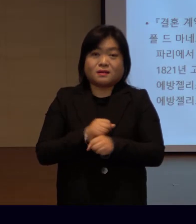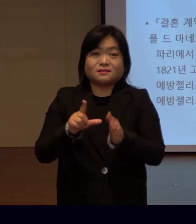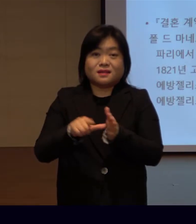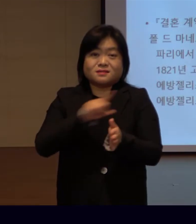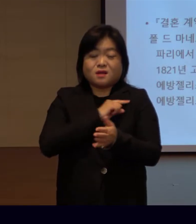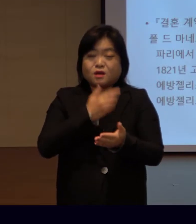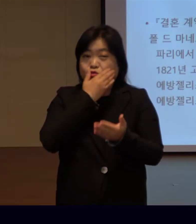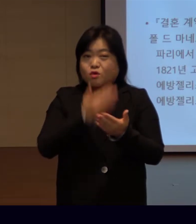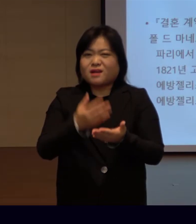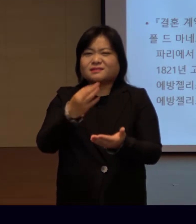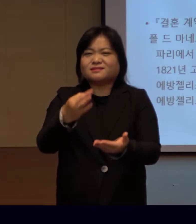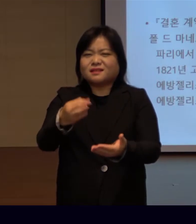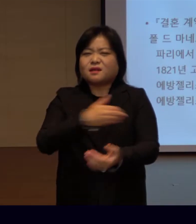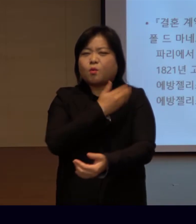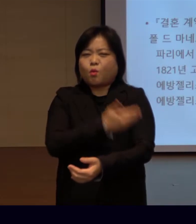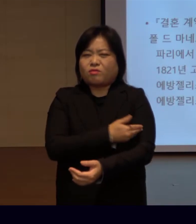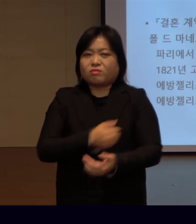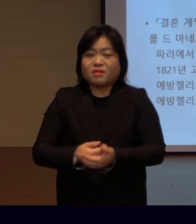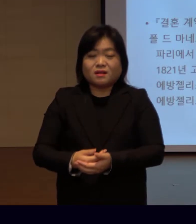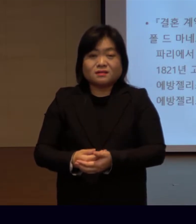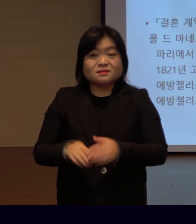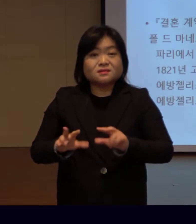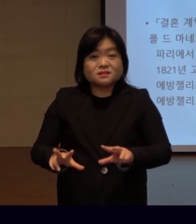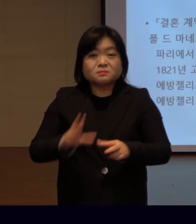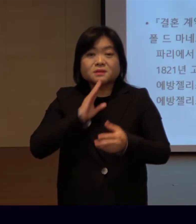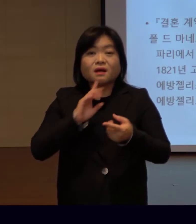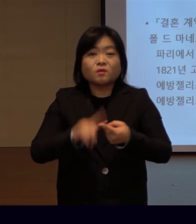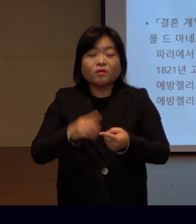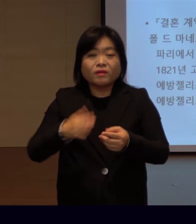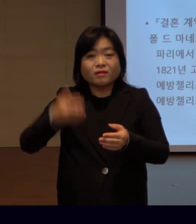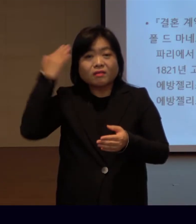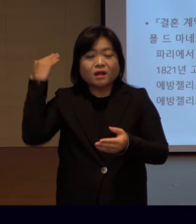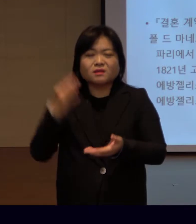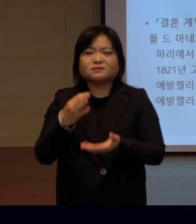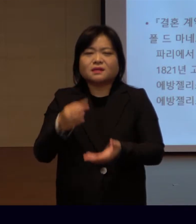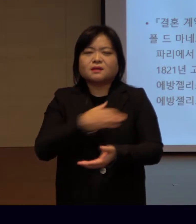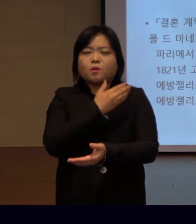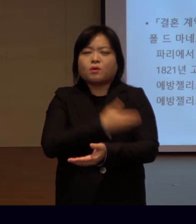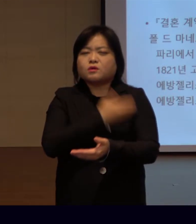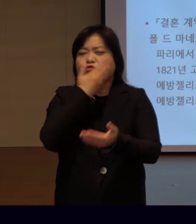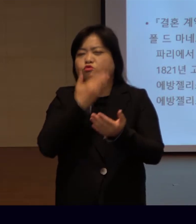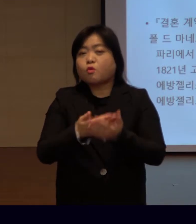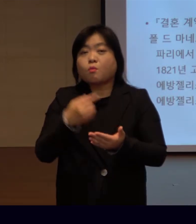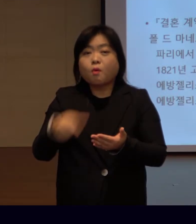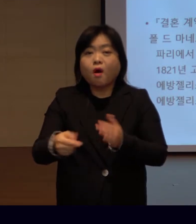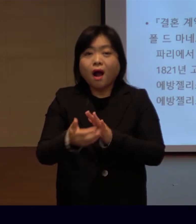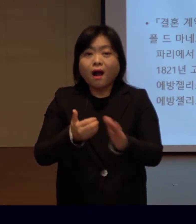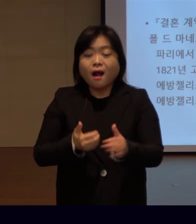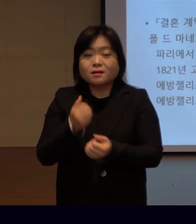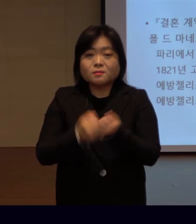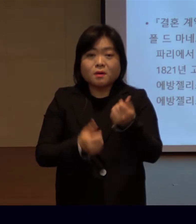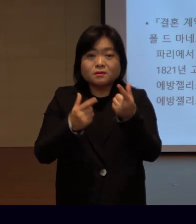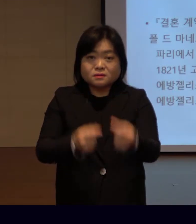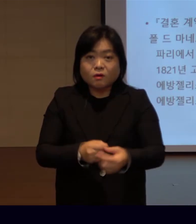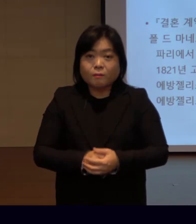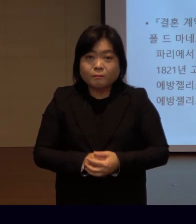재산권이었습니다. 지금 보면 너무 당연하죠. 그 당시에는 왜 재산권이 중요했느냐? 아까 말씀드린